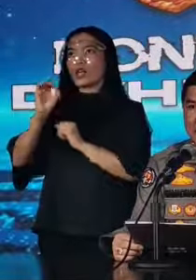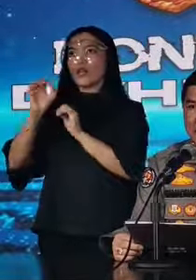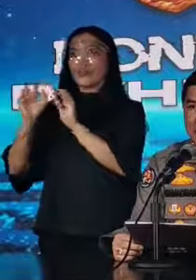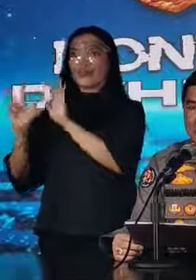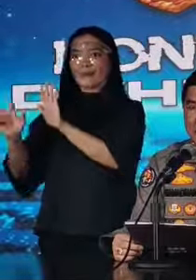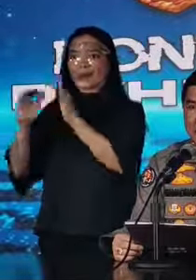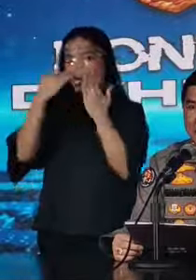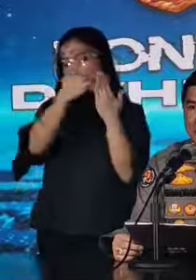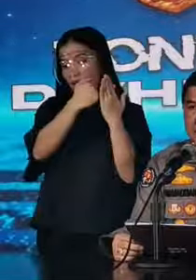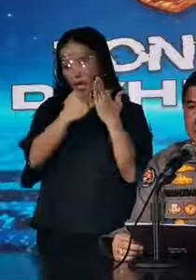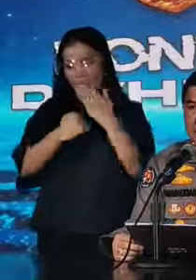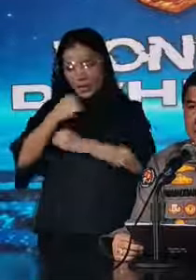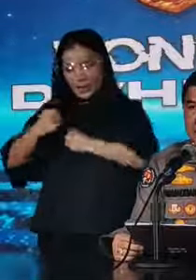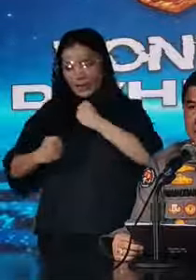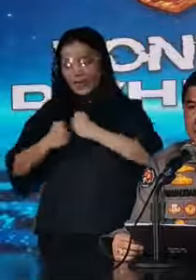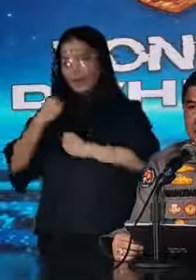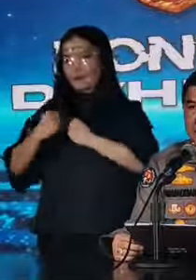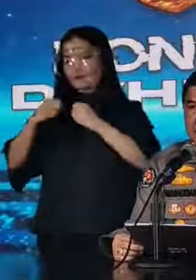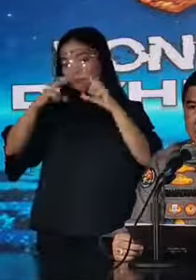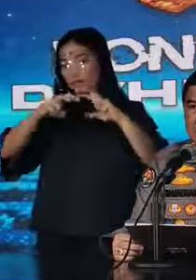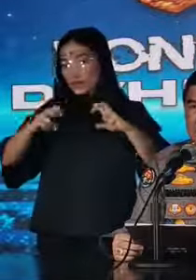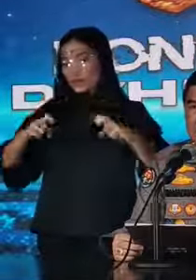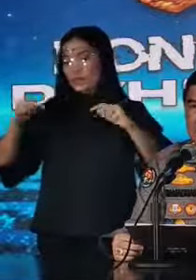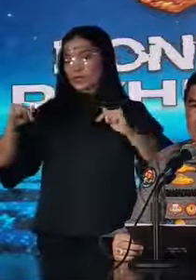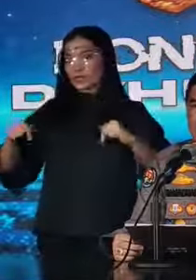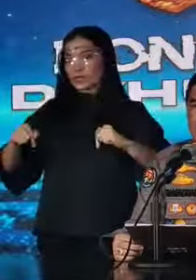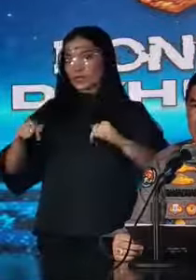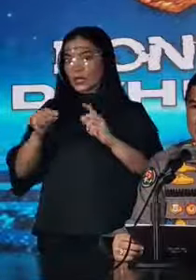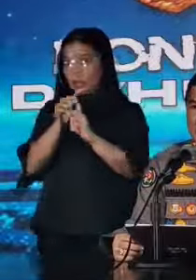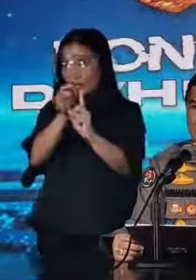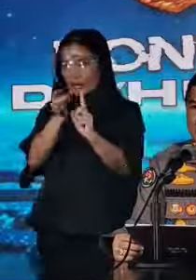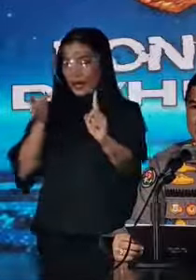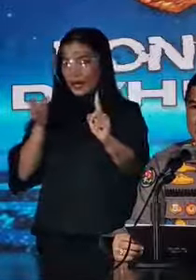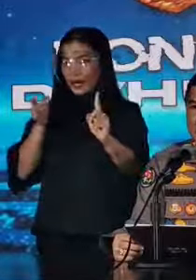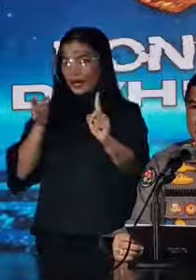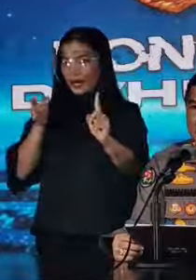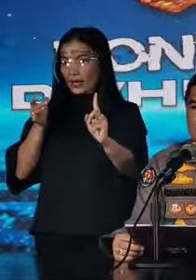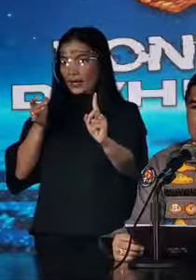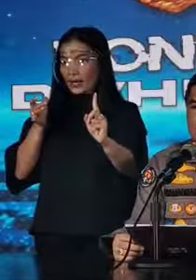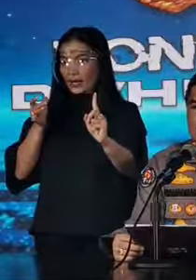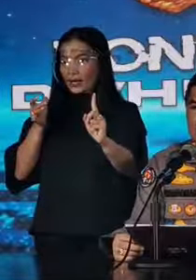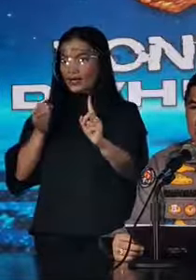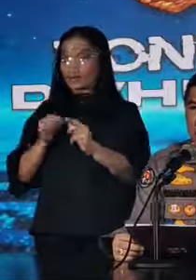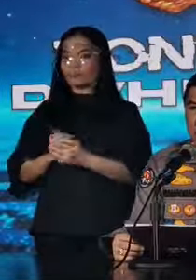kegiatan. Penyelidikan yang dilakukan ini sasarannya adalah